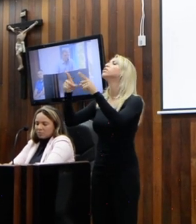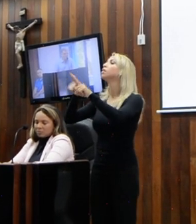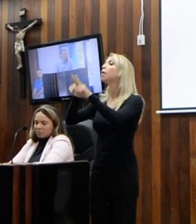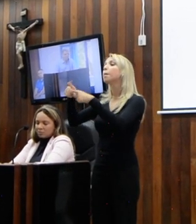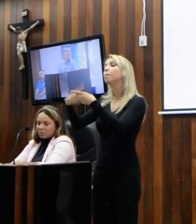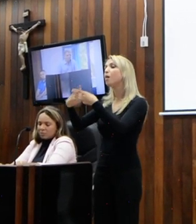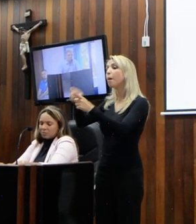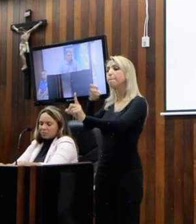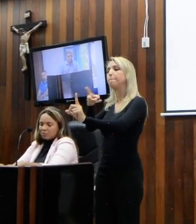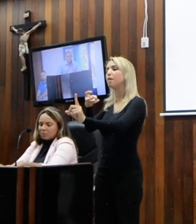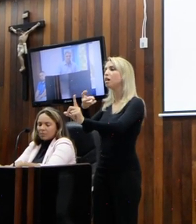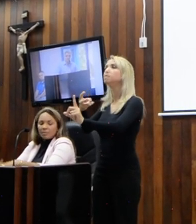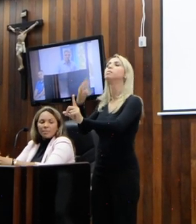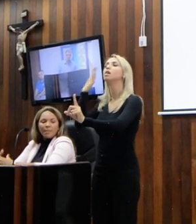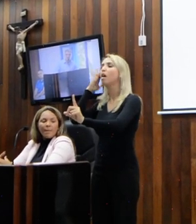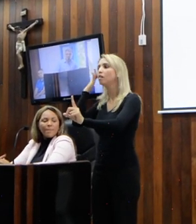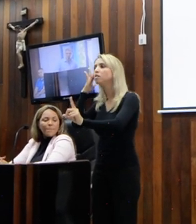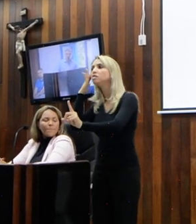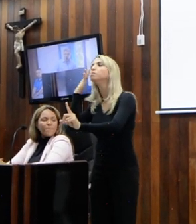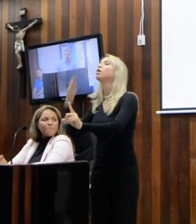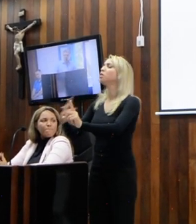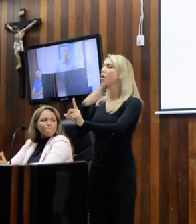tinha.